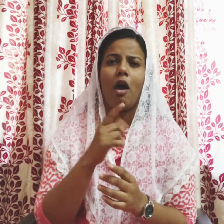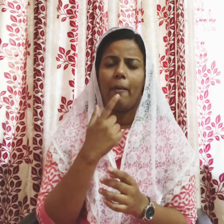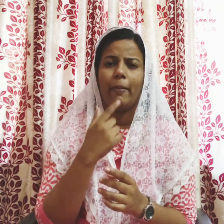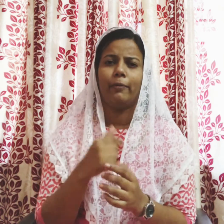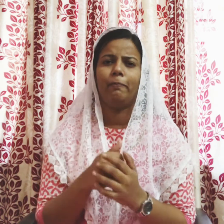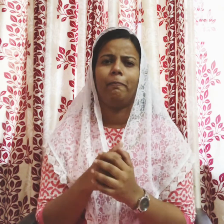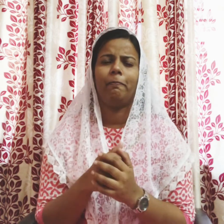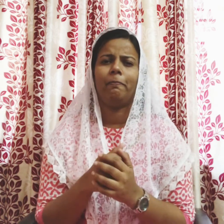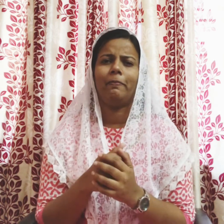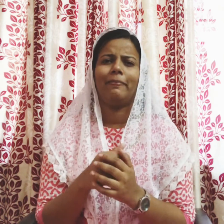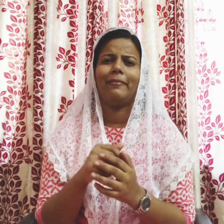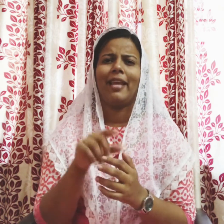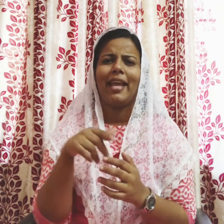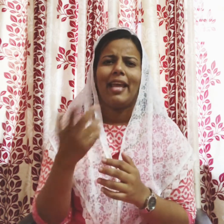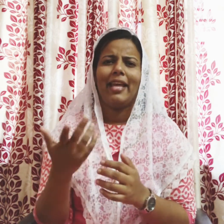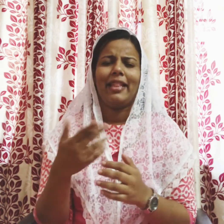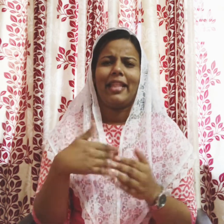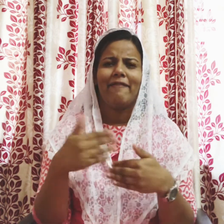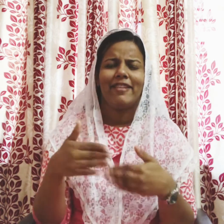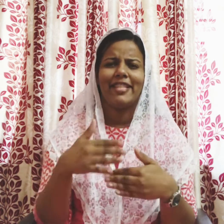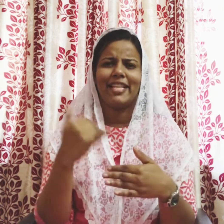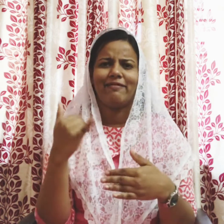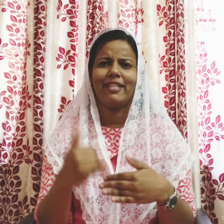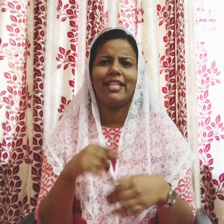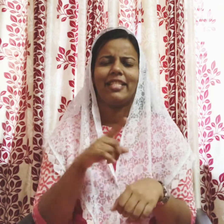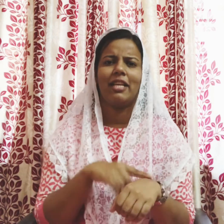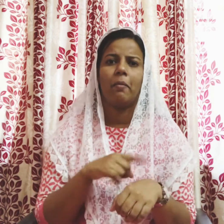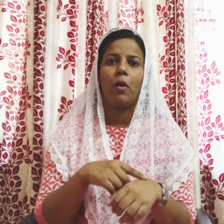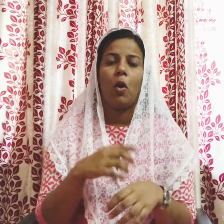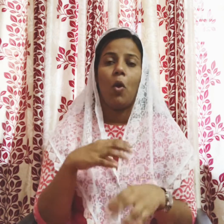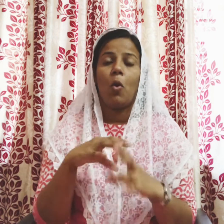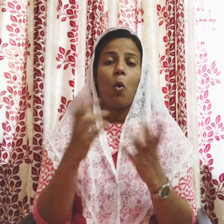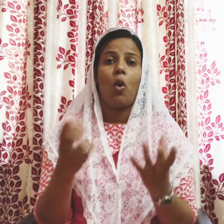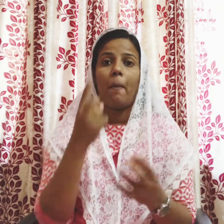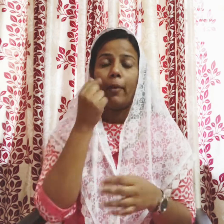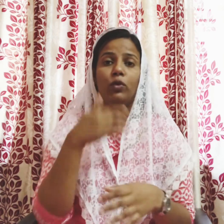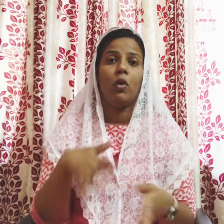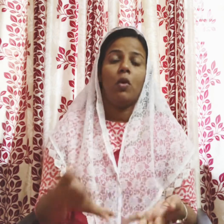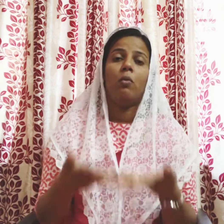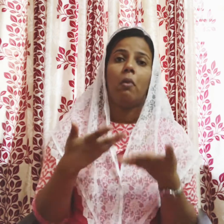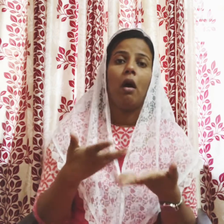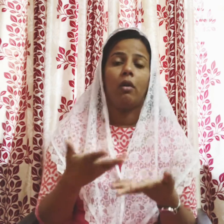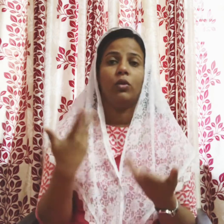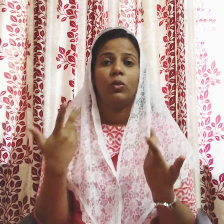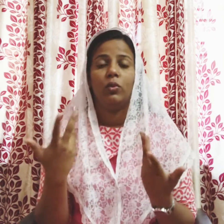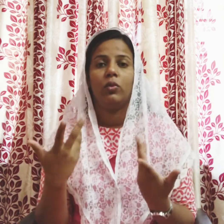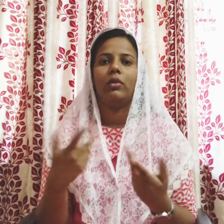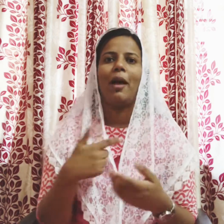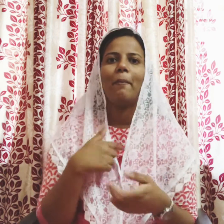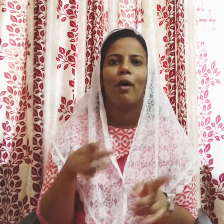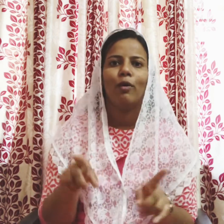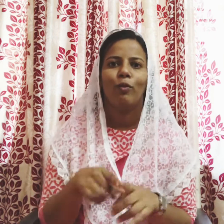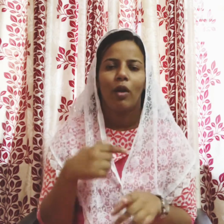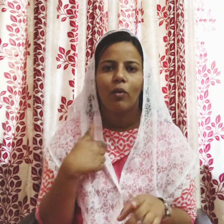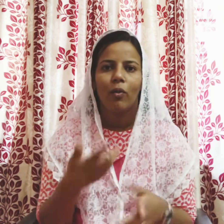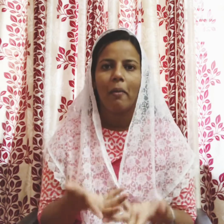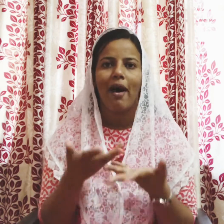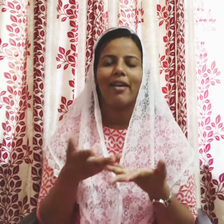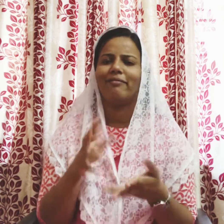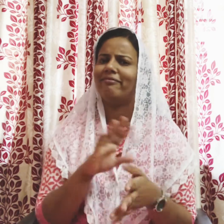നമ്മൾ എന്തെങ്കിലും മാറ്റങ്ങളൊക്കെ വരുമ്പോൾ ലോക മനുഷ്യൻ ആകുലതകൾ വരും, അവർ ഭാരപ്പെടും. പക്ഷെ നമ്മളെ സംബന്ധിച്ചിടത്തോളം